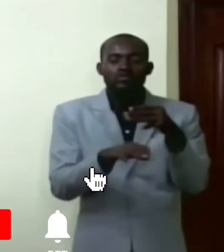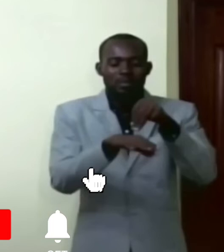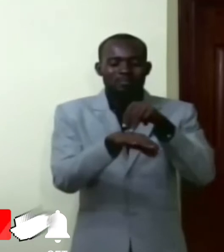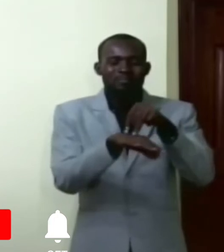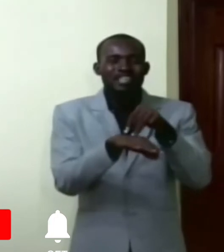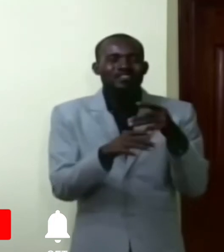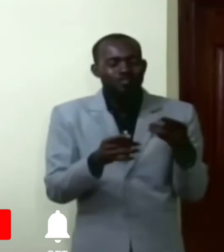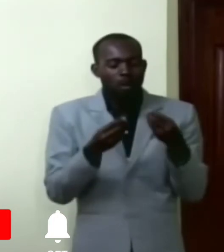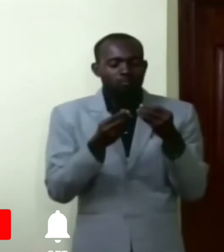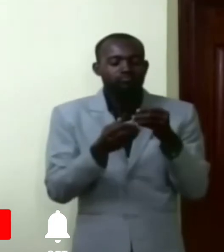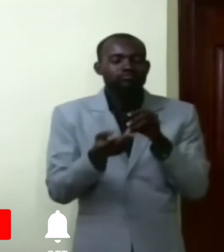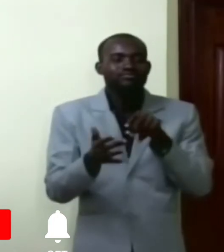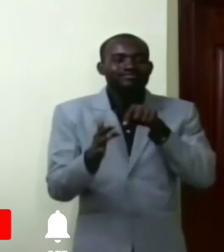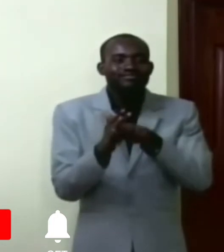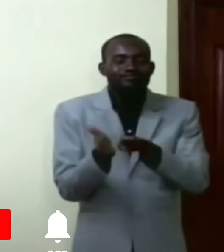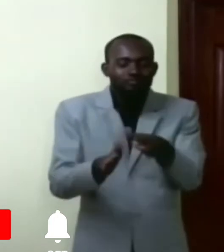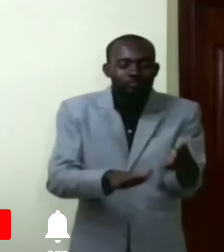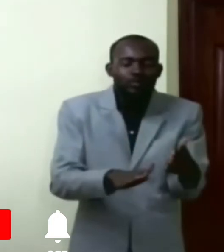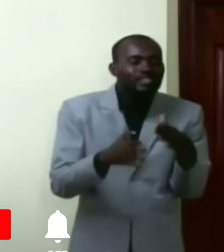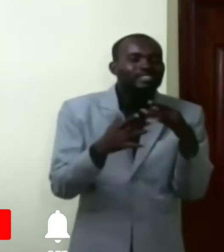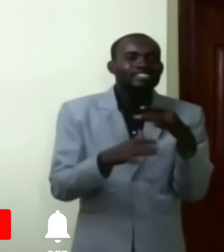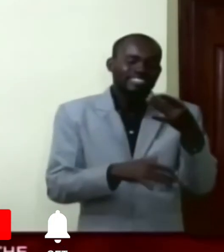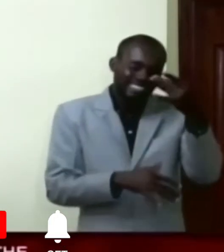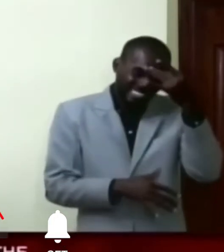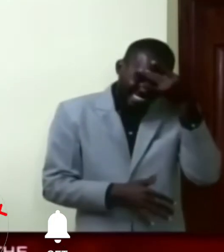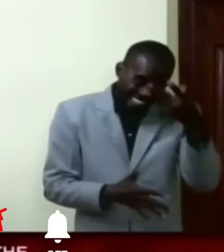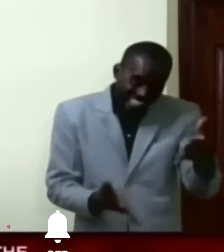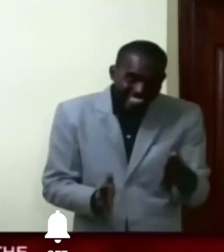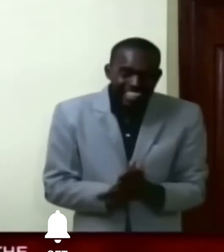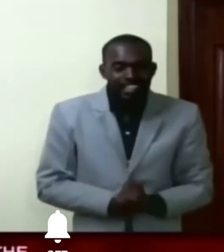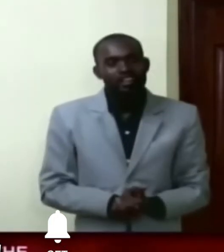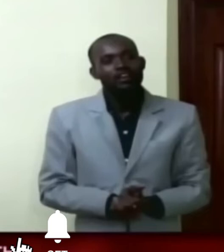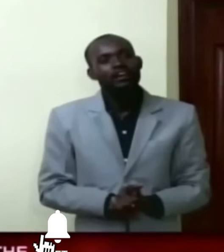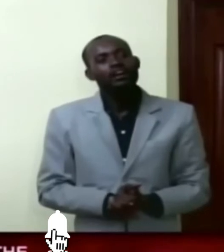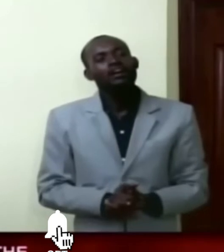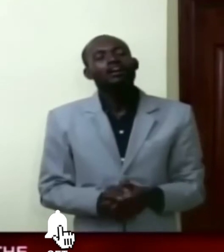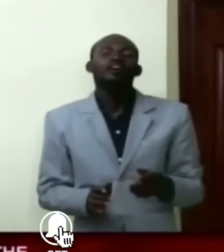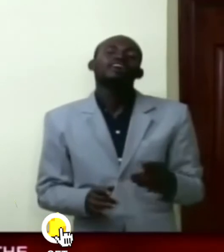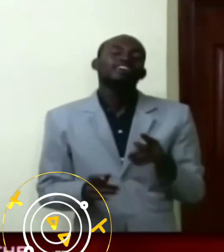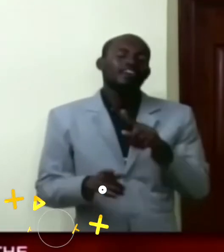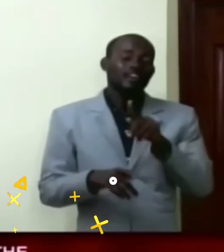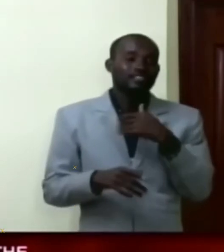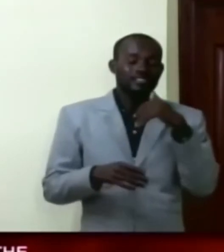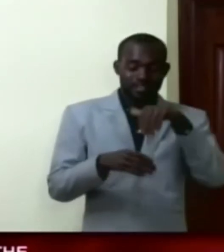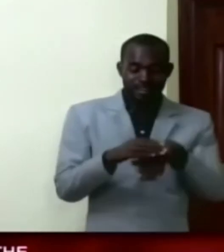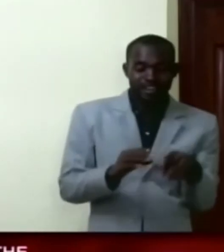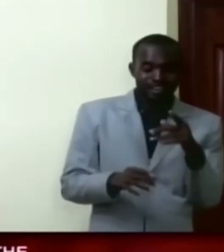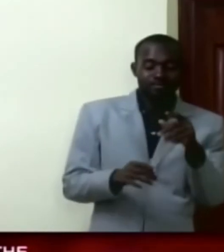Dans le cas du coronavirus, le spécialiste l'a dit, ou besoin entre 18 mois et 24